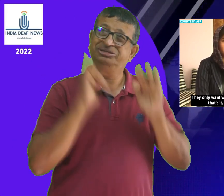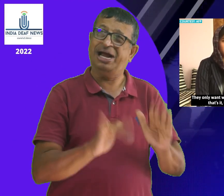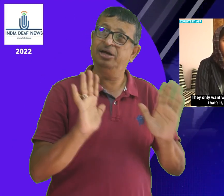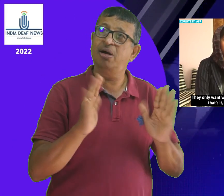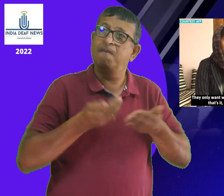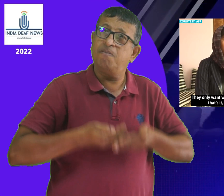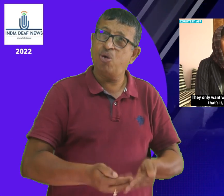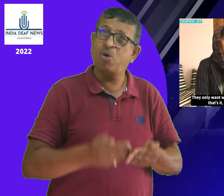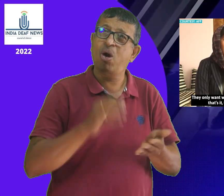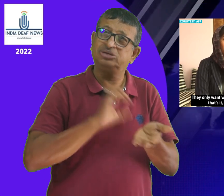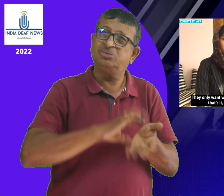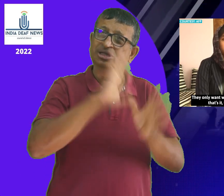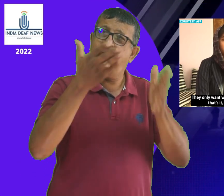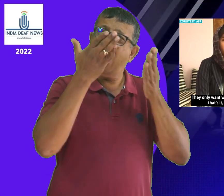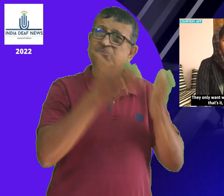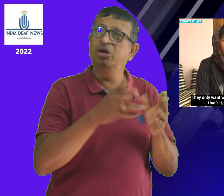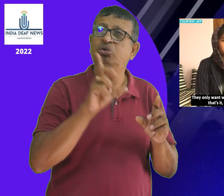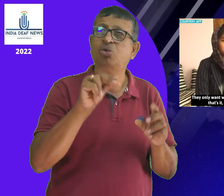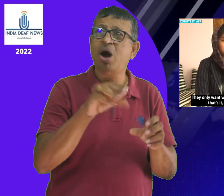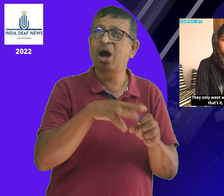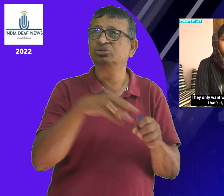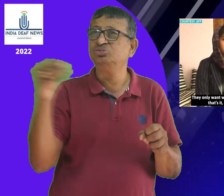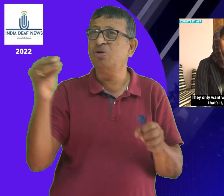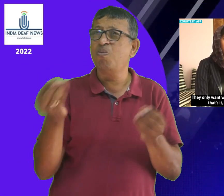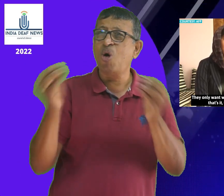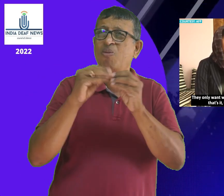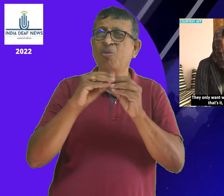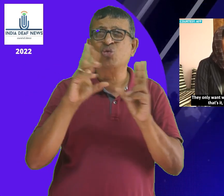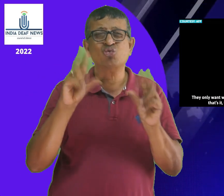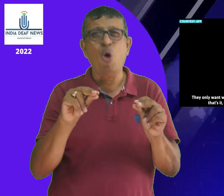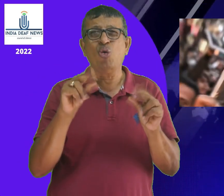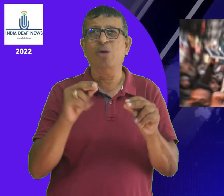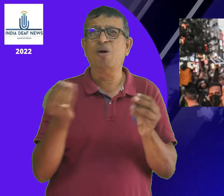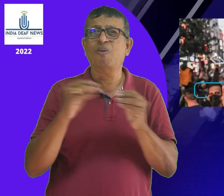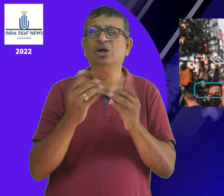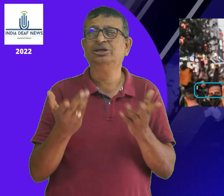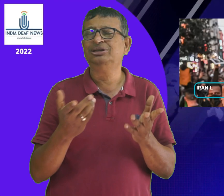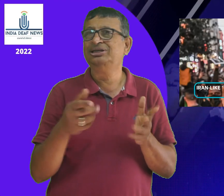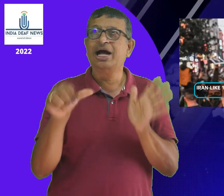در خانه باشه و اولاد به دنیا بیاره. بس از این بیشتر اونا نمیخوایم.